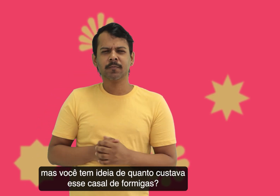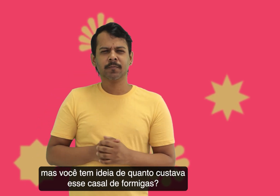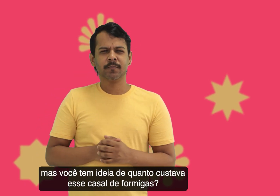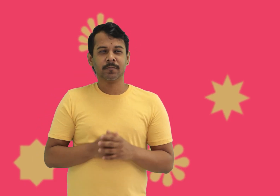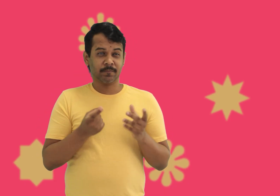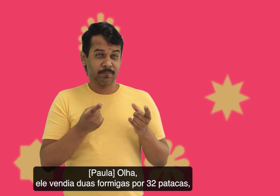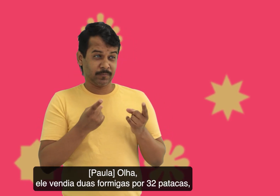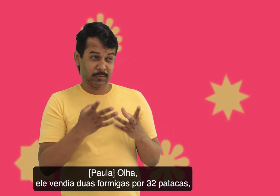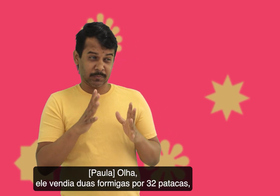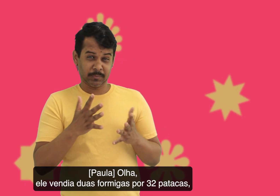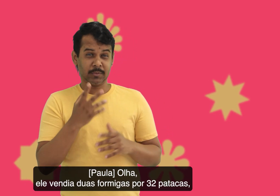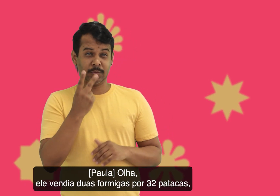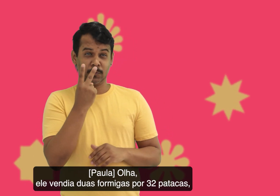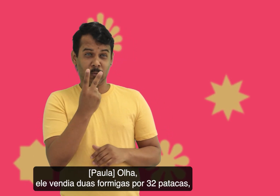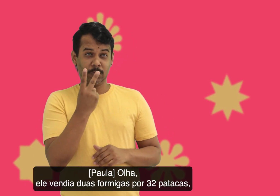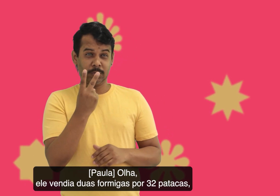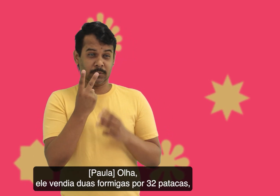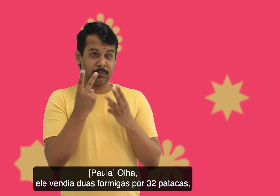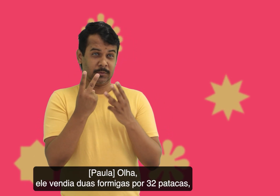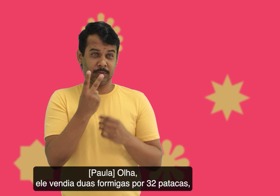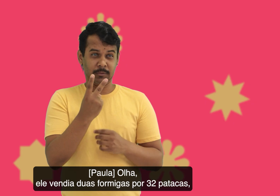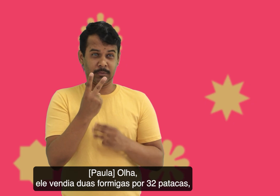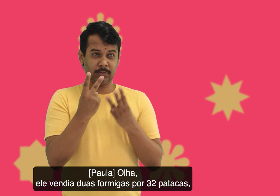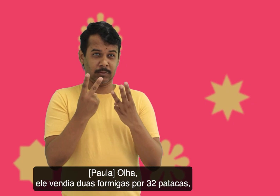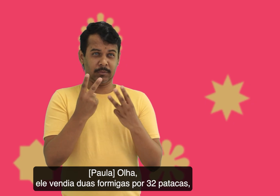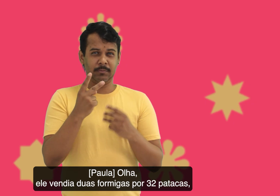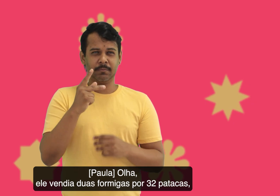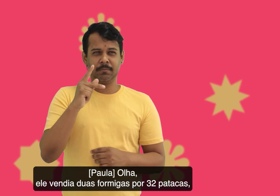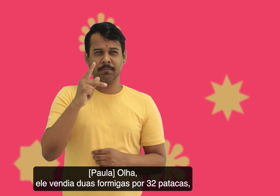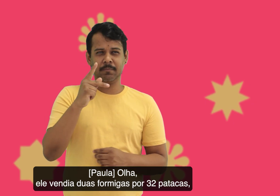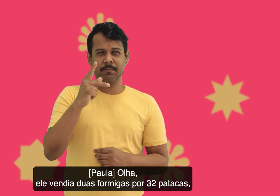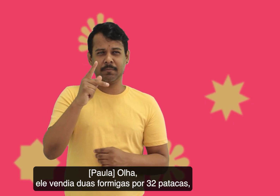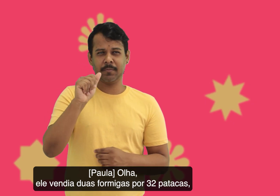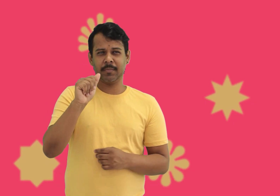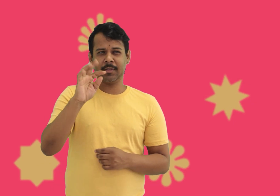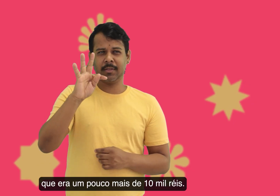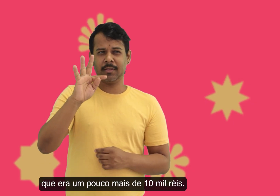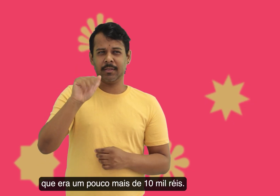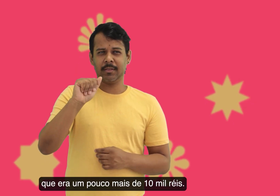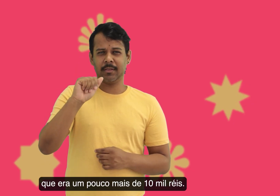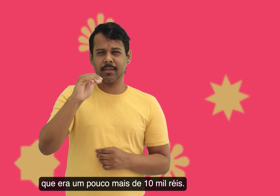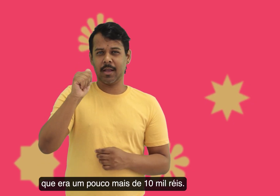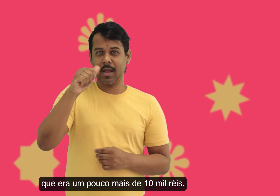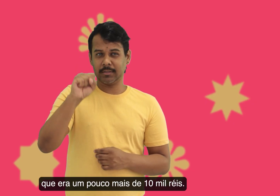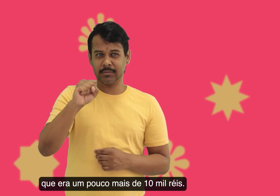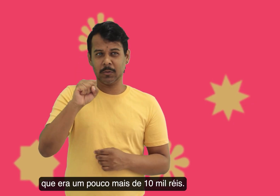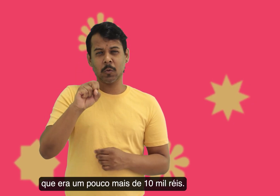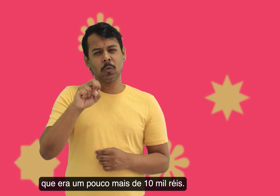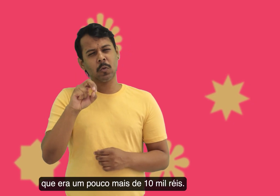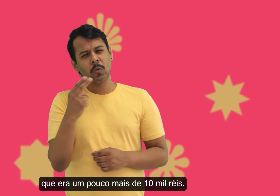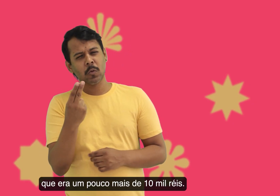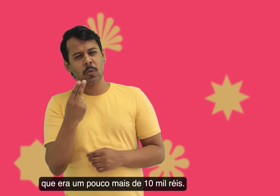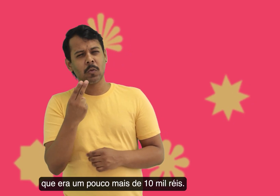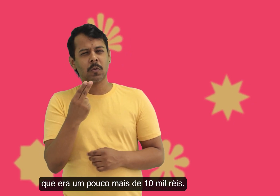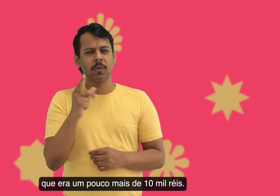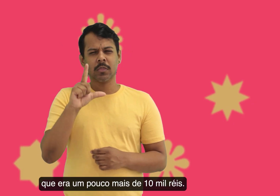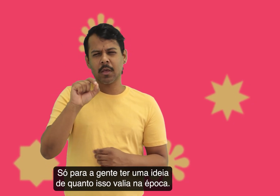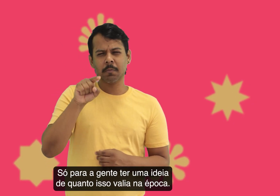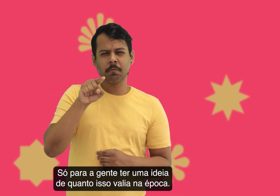de formigas? Olha, ele vendia 2 formigas por 32 patacas, que era um pouco mais de 10 mil réis. Só